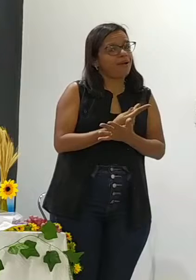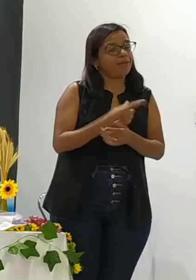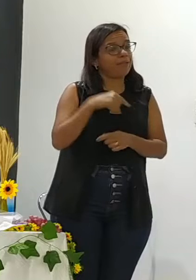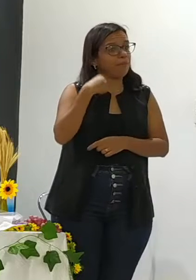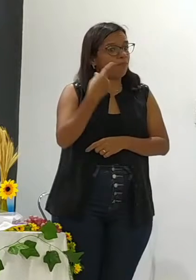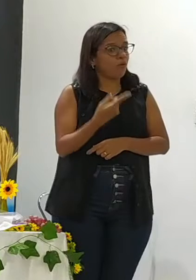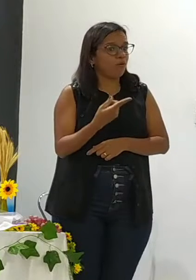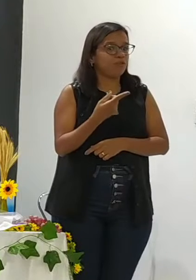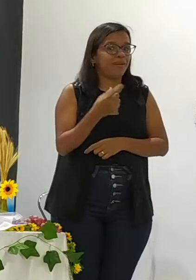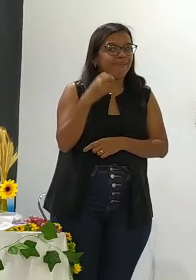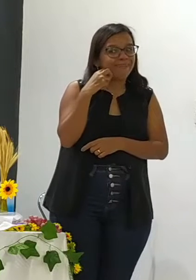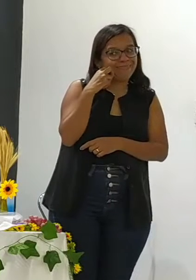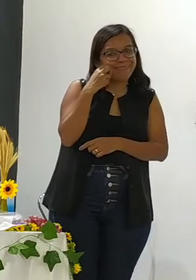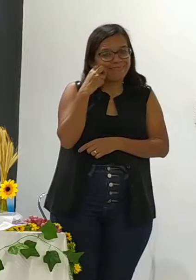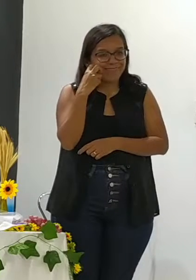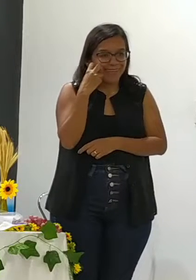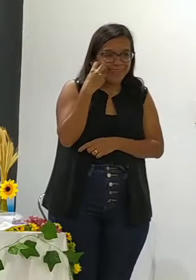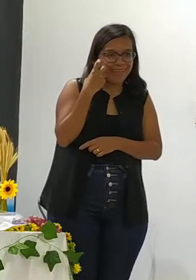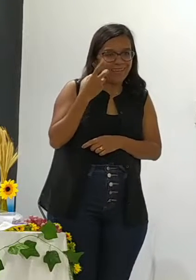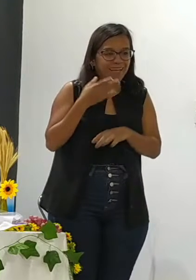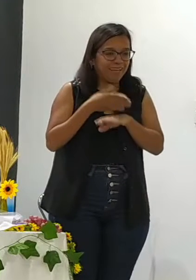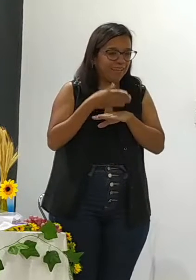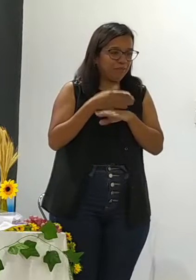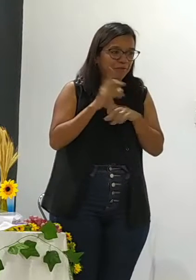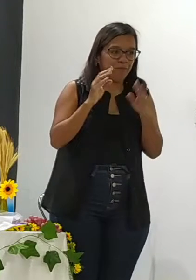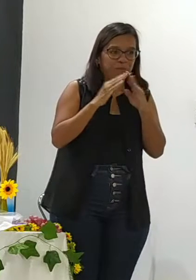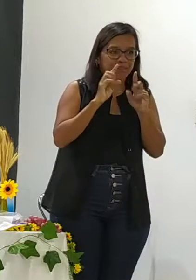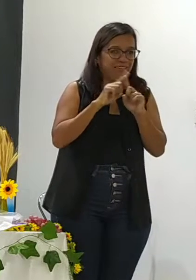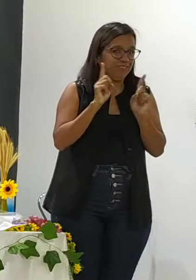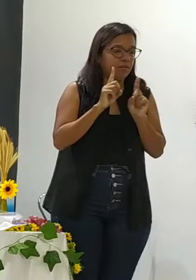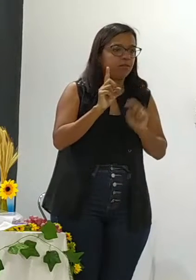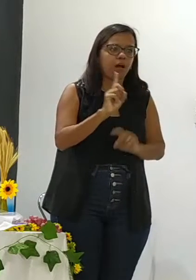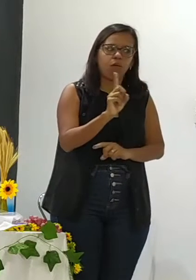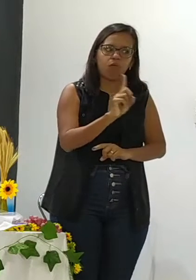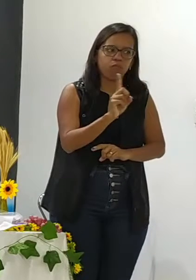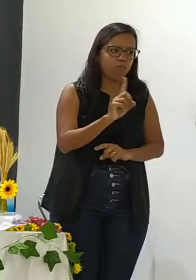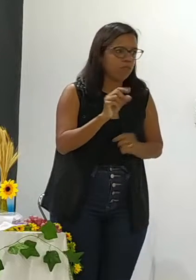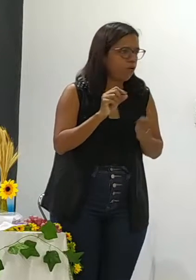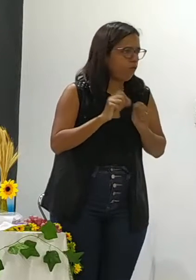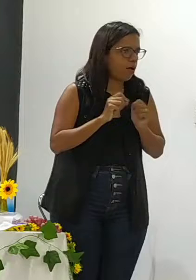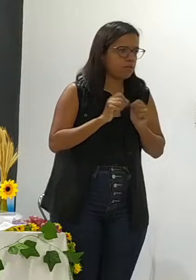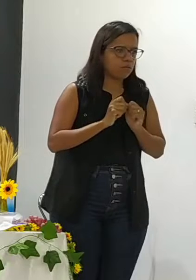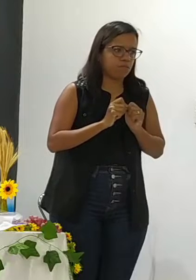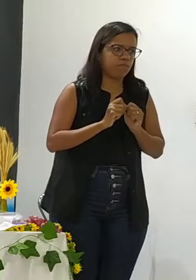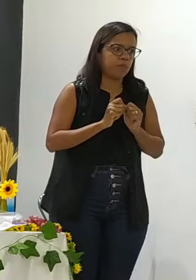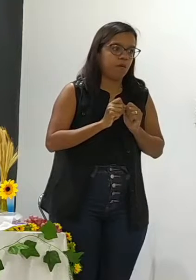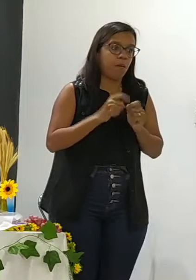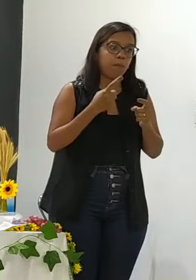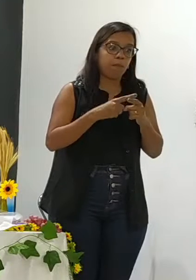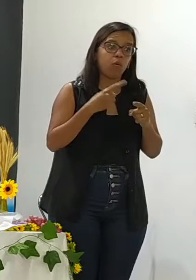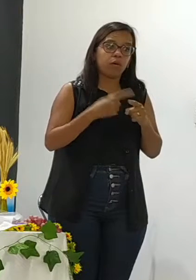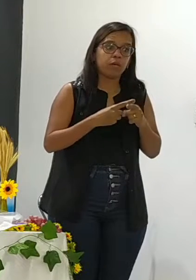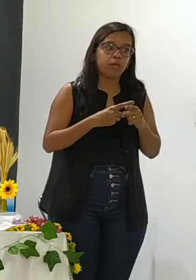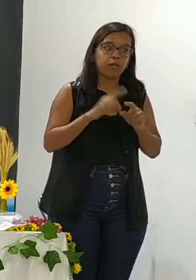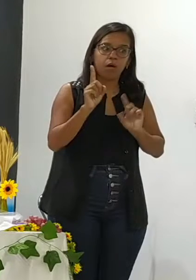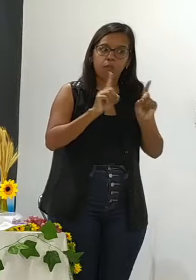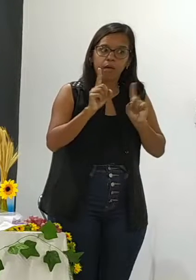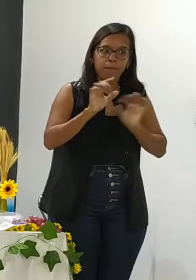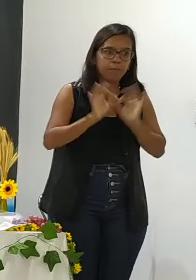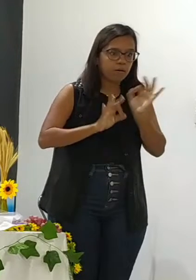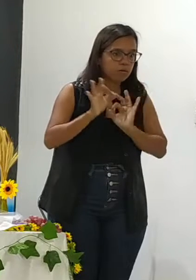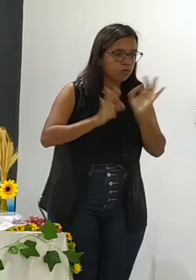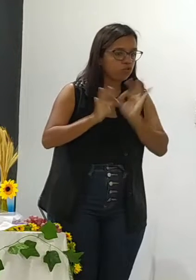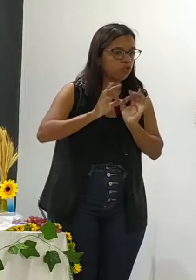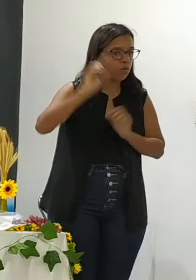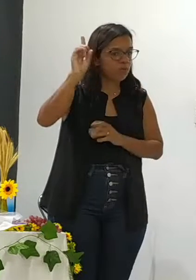depois ficar com vergonha e falar: não vou mais entrar na casa do Senhor. Não faça isso de jeito nenhum. E isso não é propósito de Deus, não. Isso é